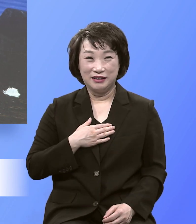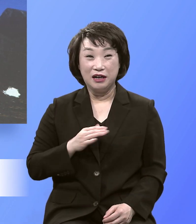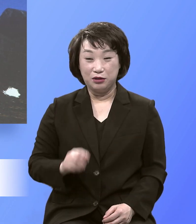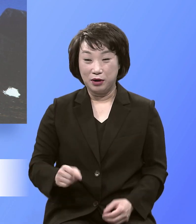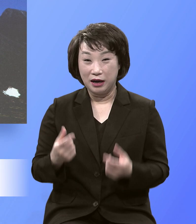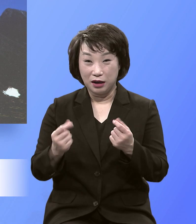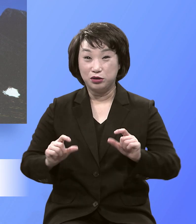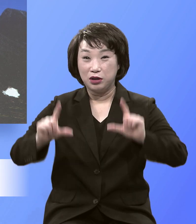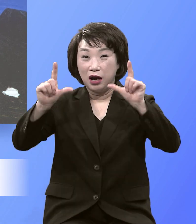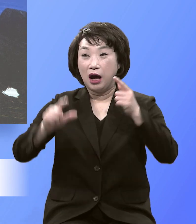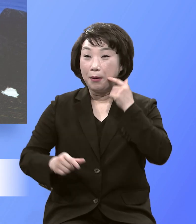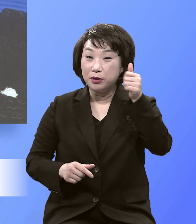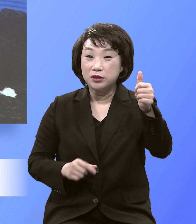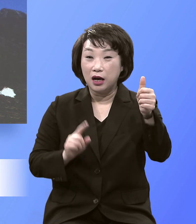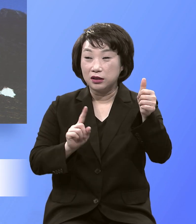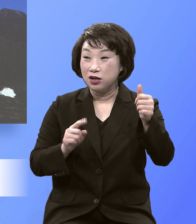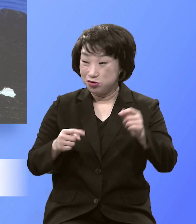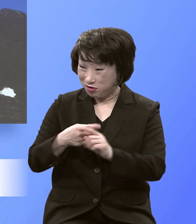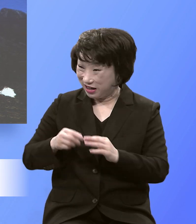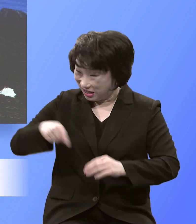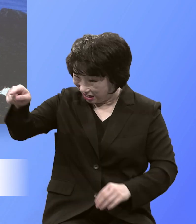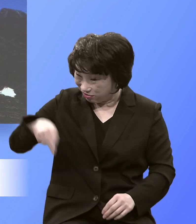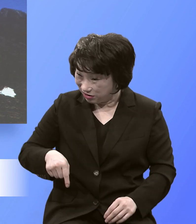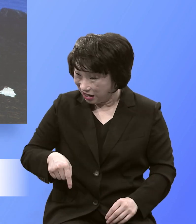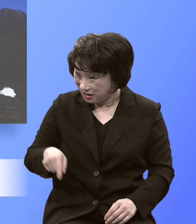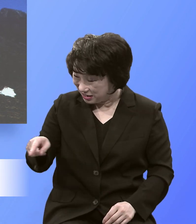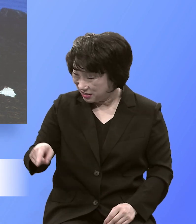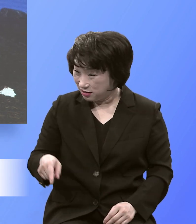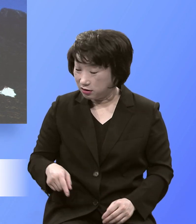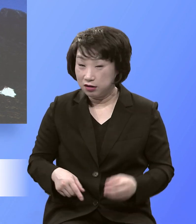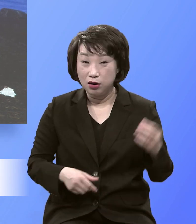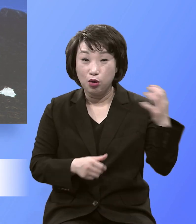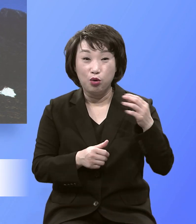그런 날은 아버지가 너 교회 갔다 왔구나. 너 안 하셔.